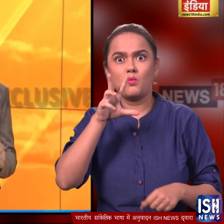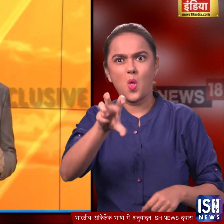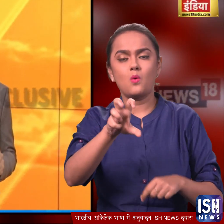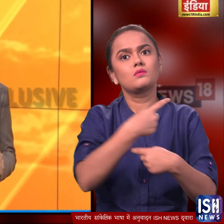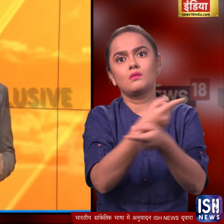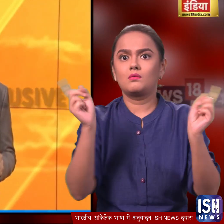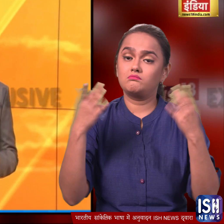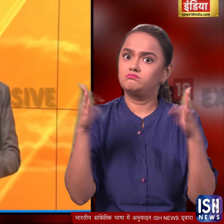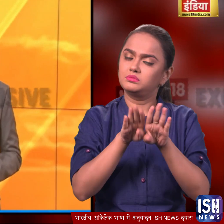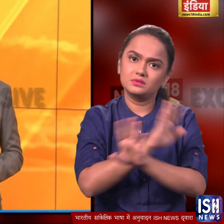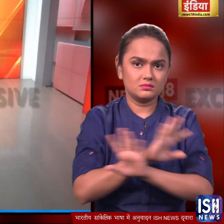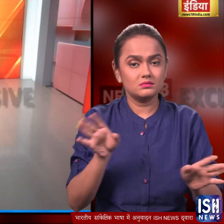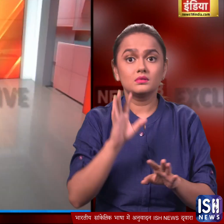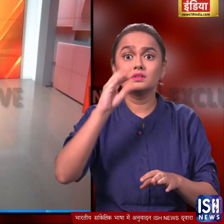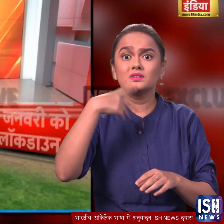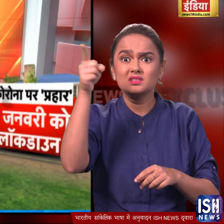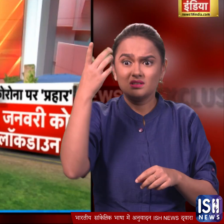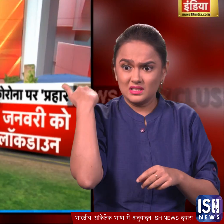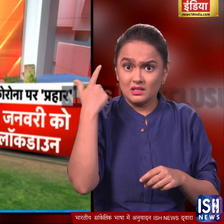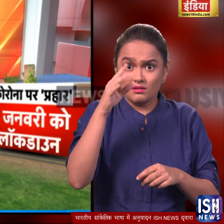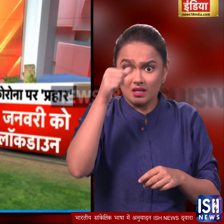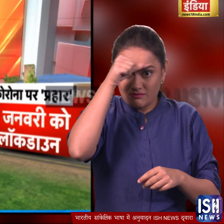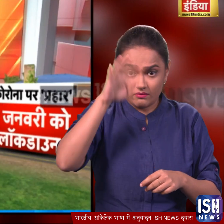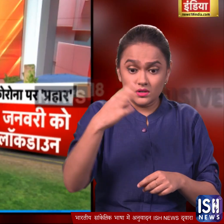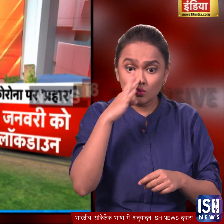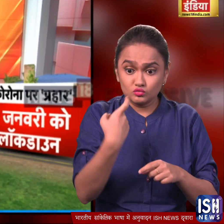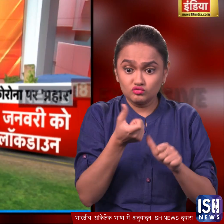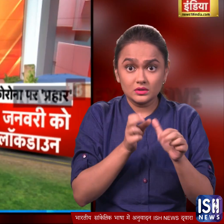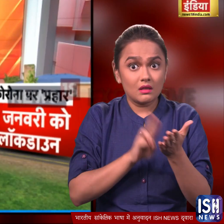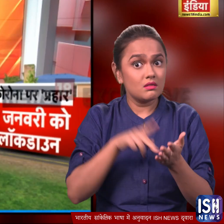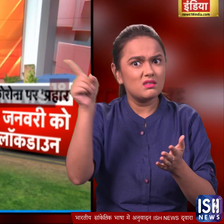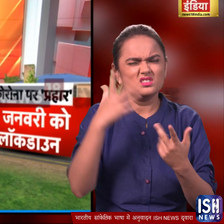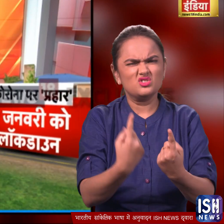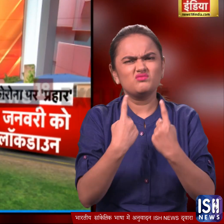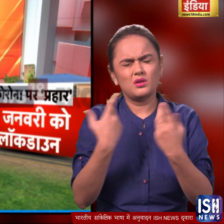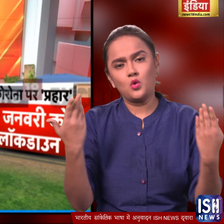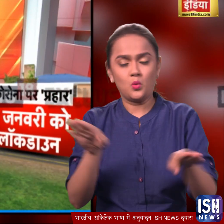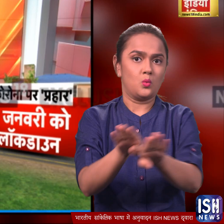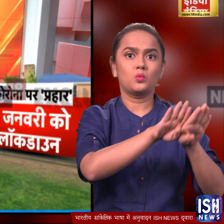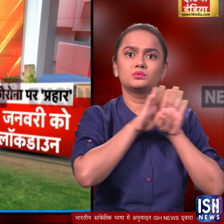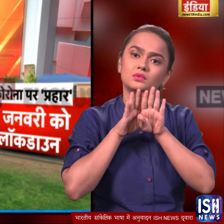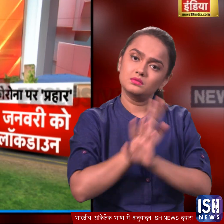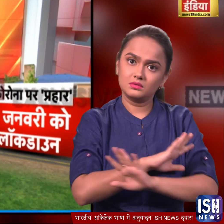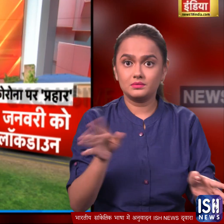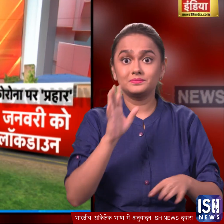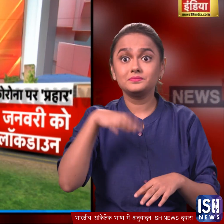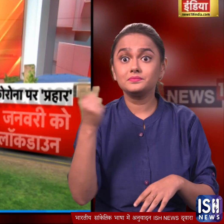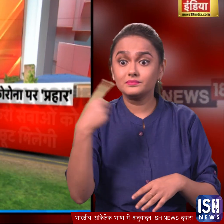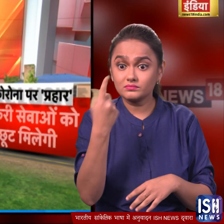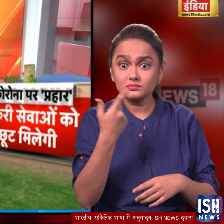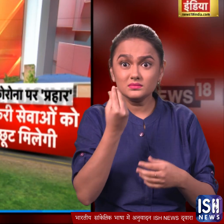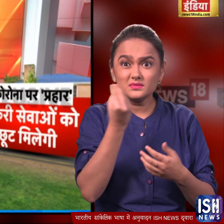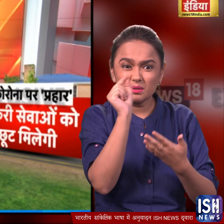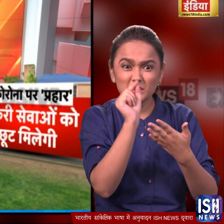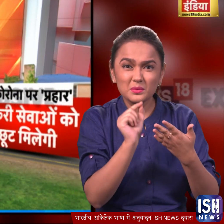में भी कोरोना मरीजों की तादाद तेजी से बढ़ रही है, जिसको देखते हुए वहां रविवार 9 जनवरी को पूरी तरह लॉकडाउन लागू करने का ऐलान किया गया। हालांकि इस दौरान